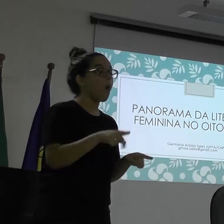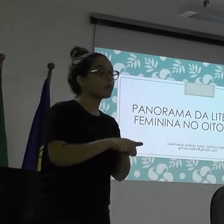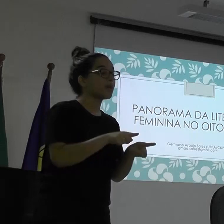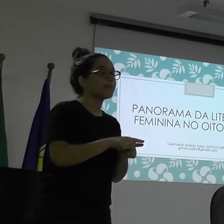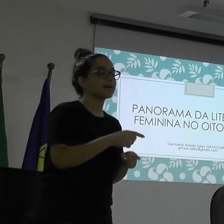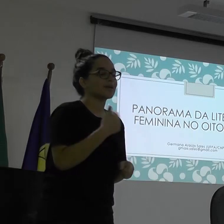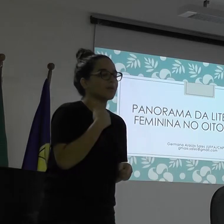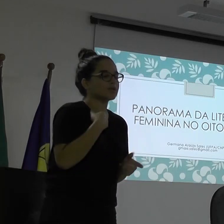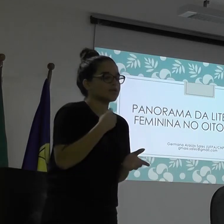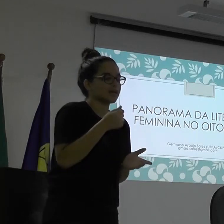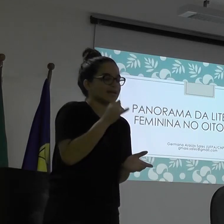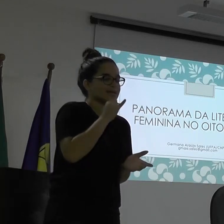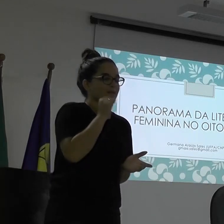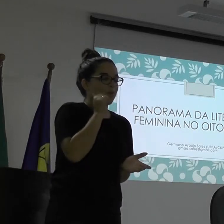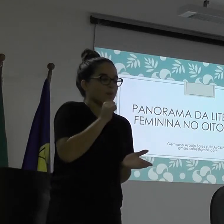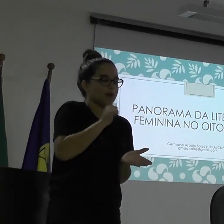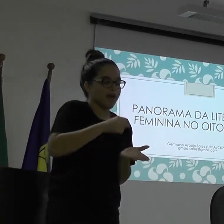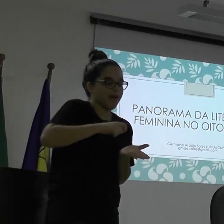Escrever bilhetes.